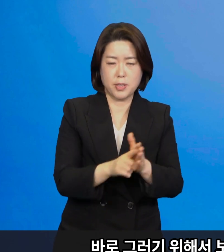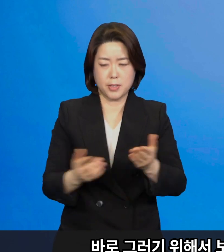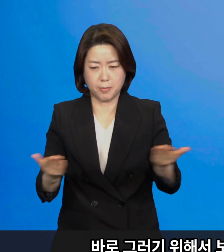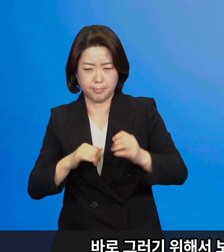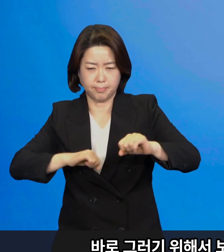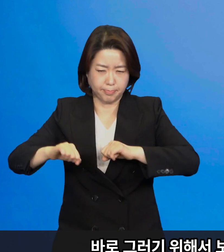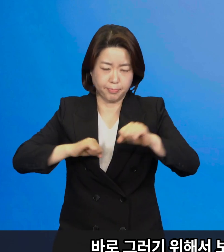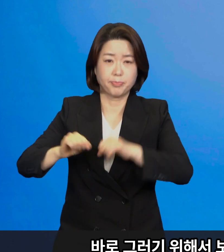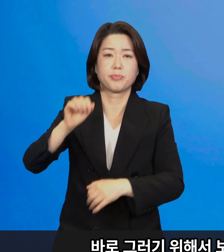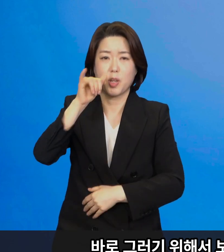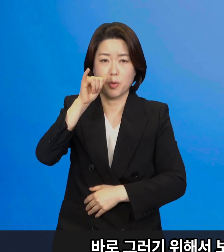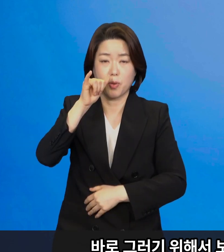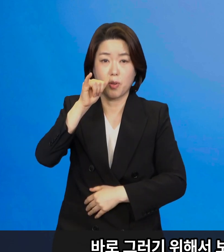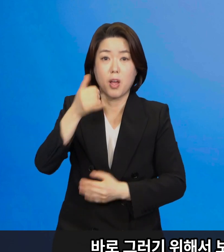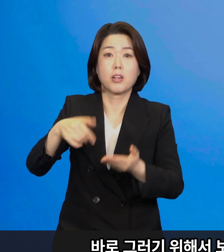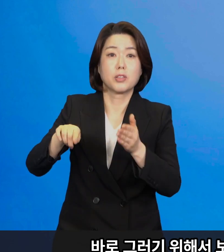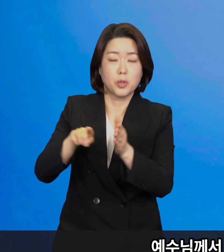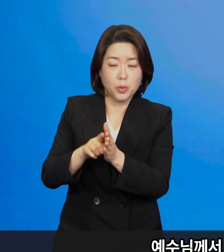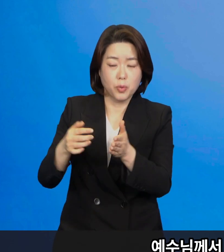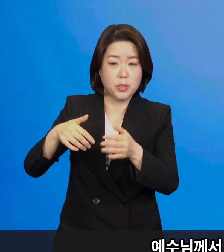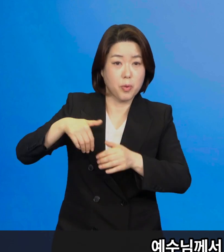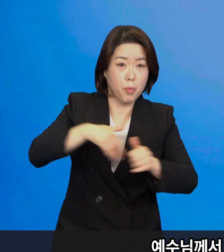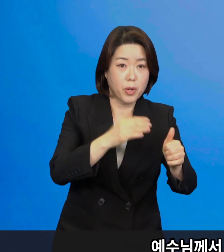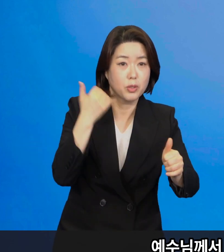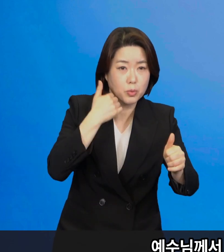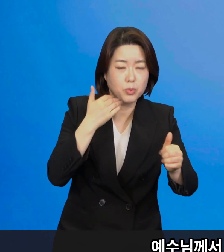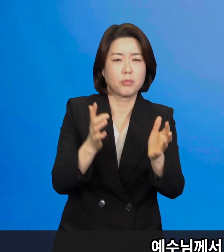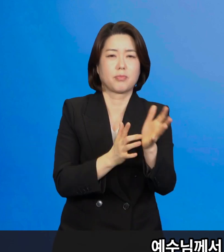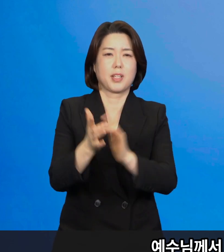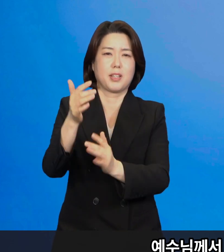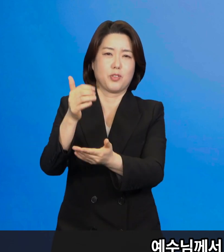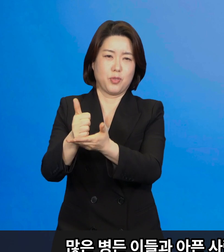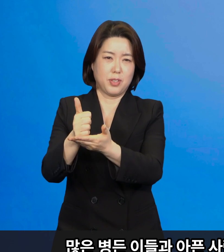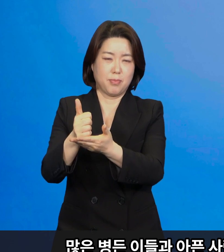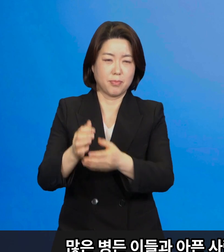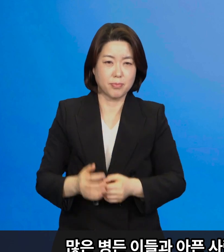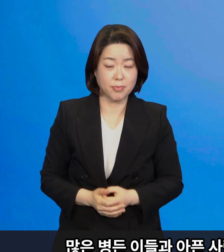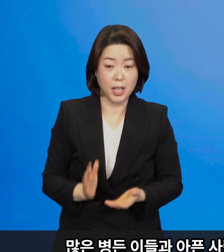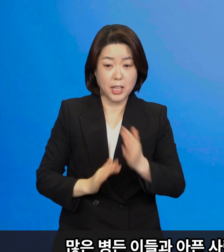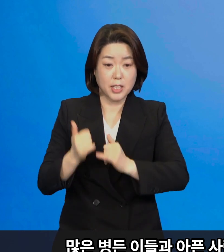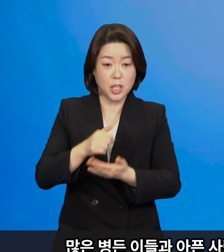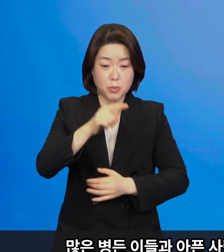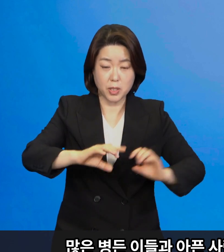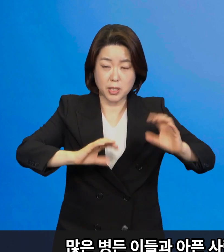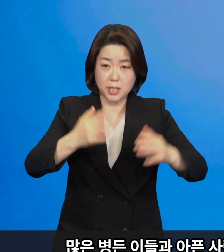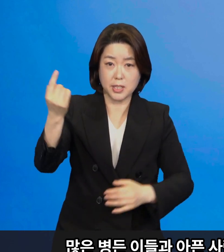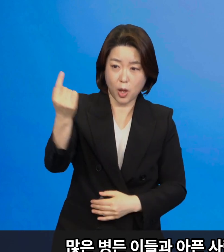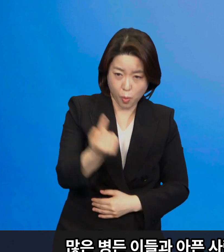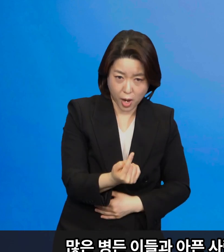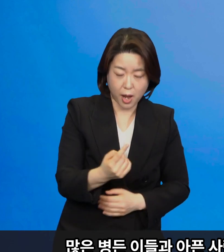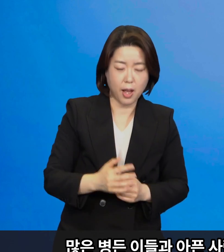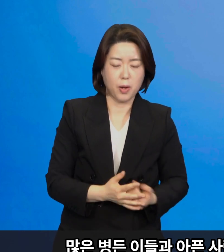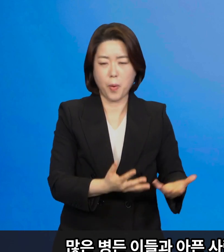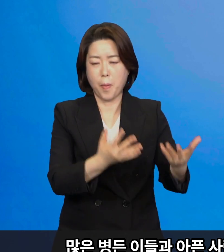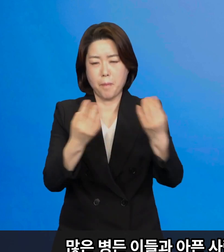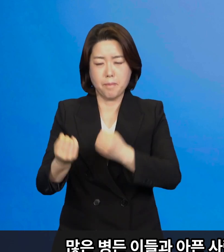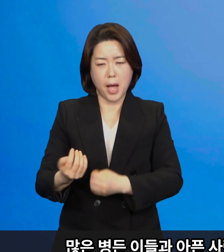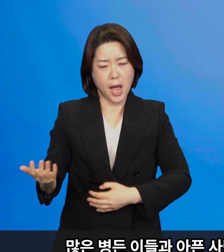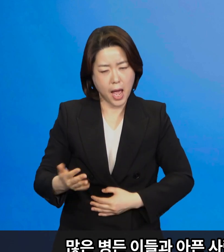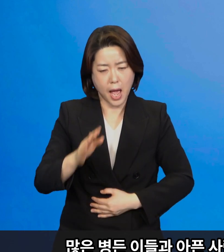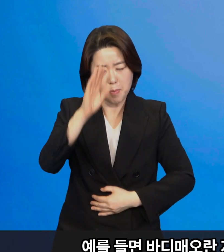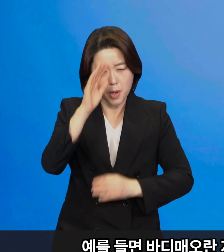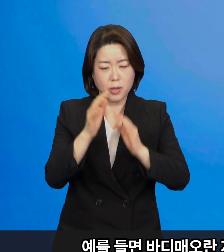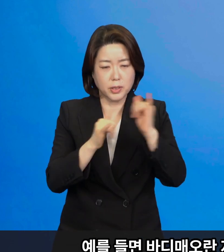바로 그러기 위해서 보내신 분이 예수님이시죠. 예수님께서 이 땅에 오셔서 많은 병든 이들과 아픈 사람들을 긍휼히